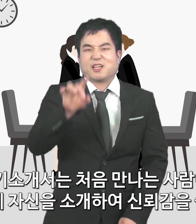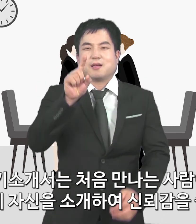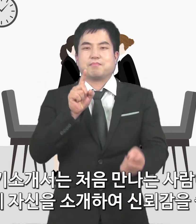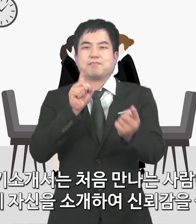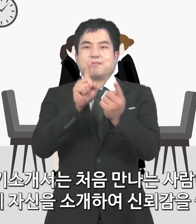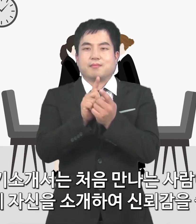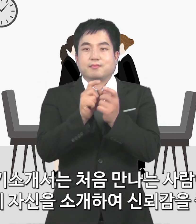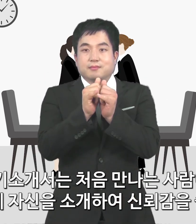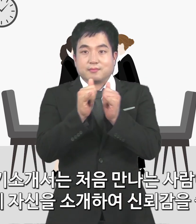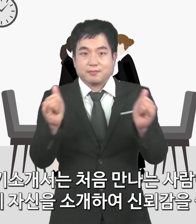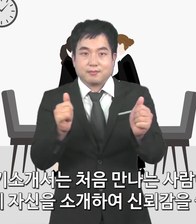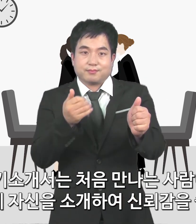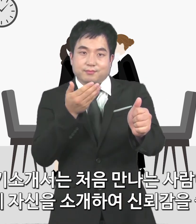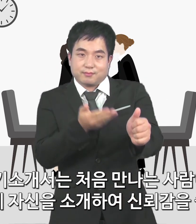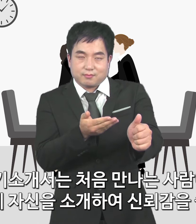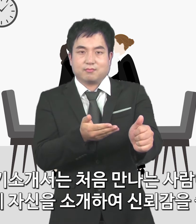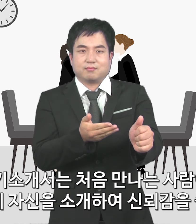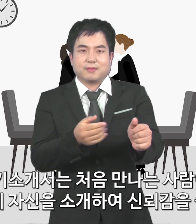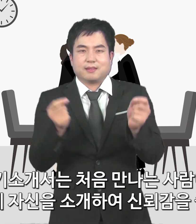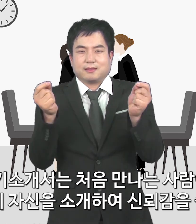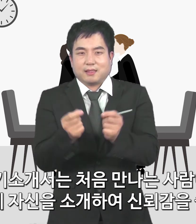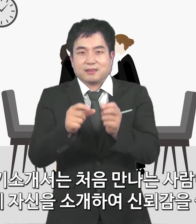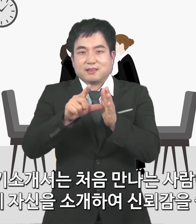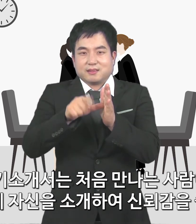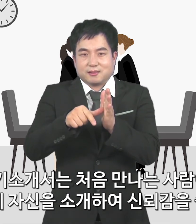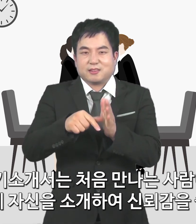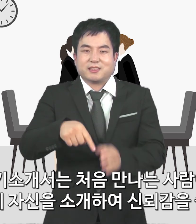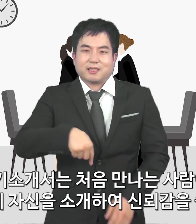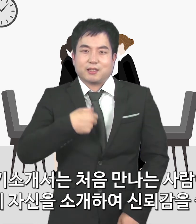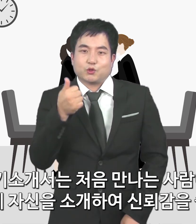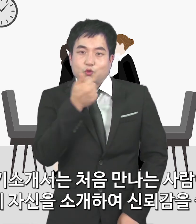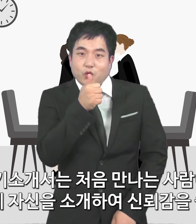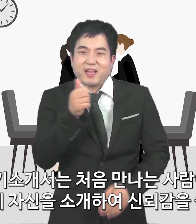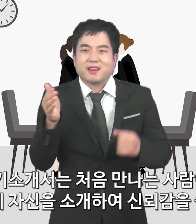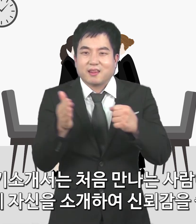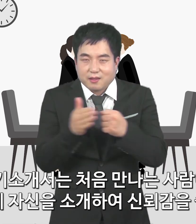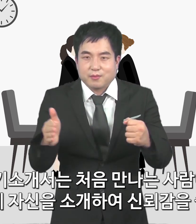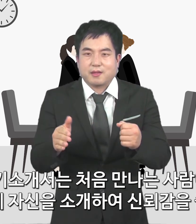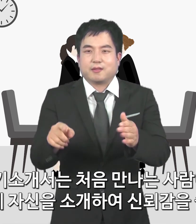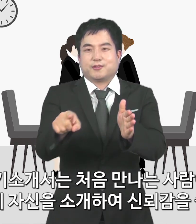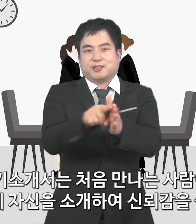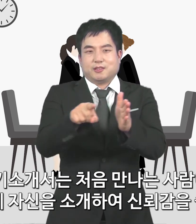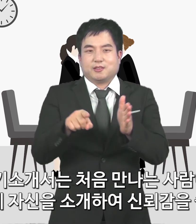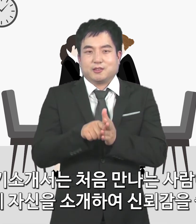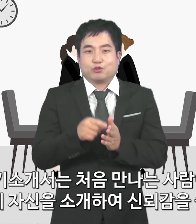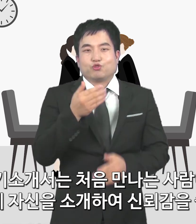자기소개서는 처음 만나는 사람에게 단시간에 자신을 소개하여 신뢰감을 줄 수